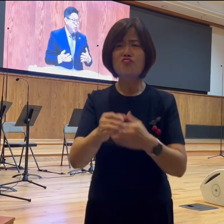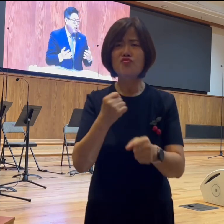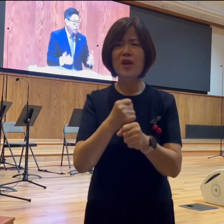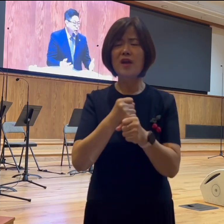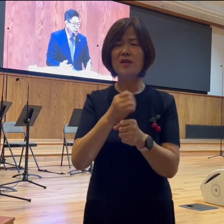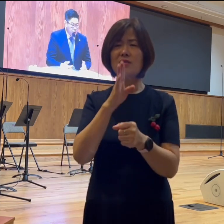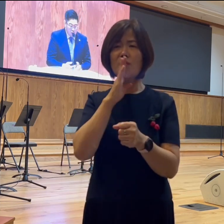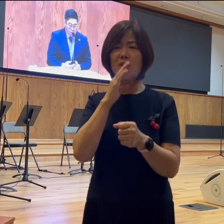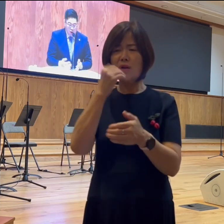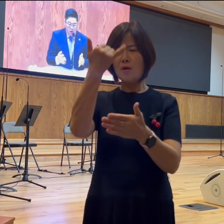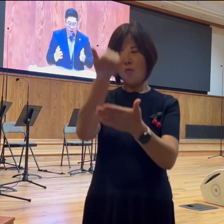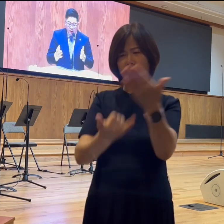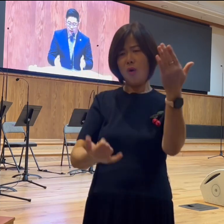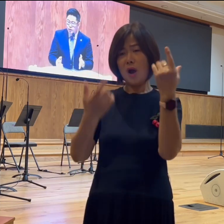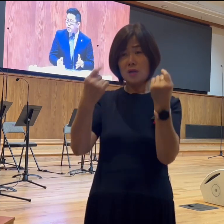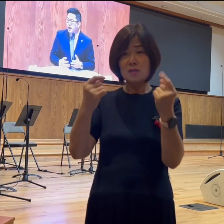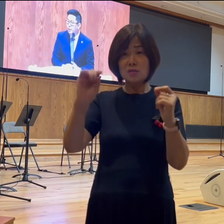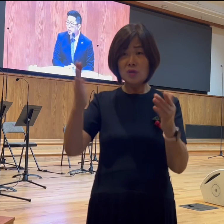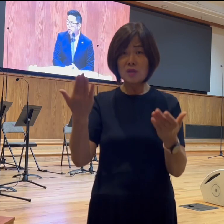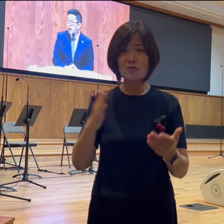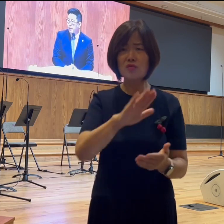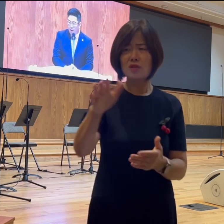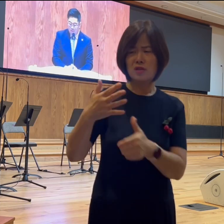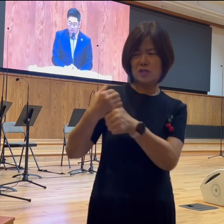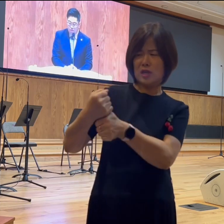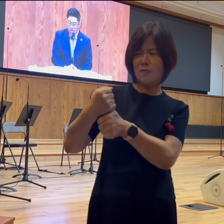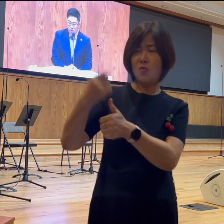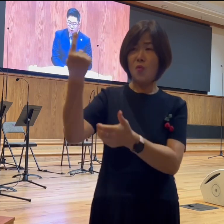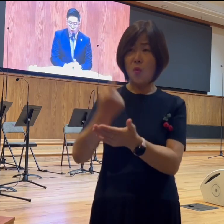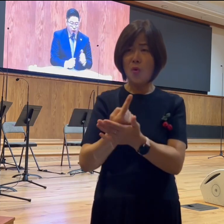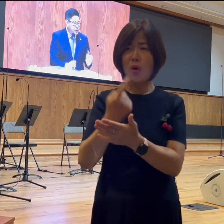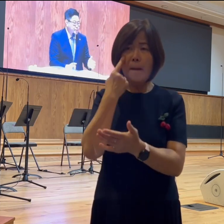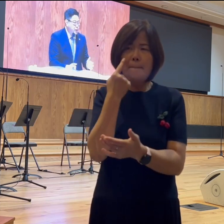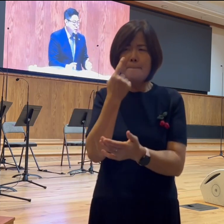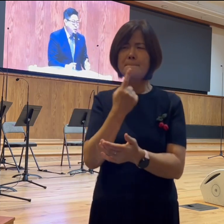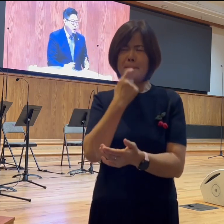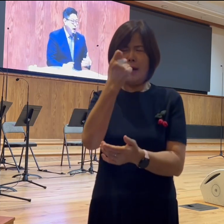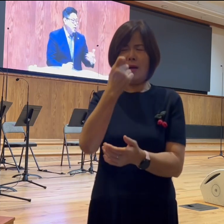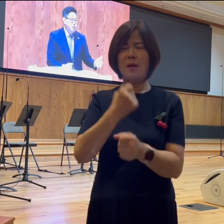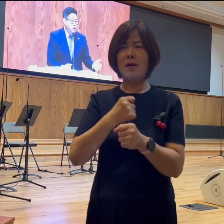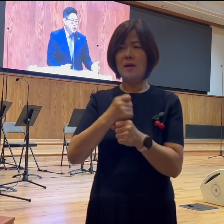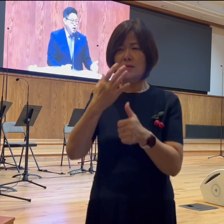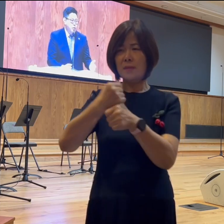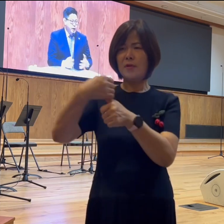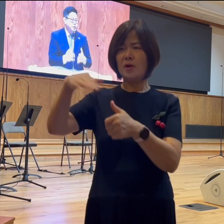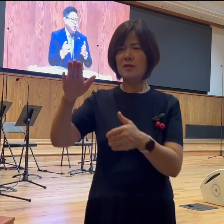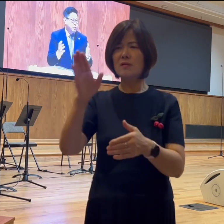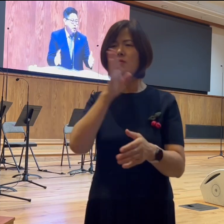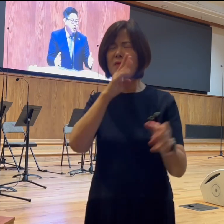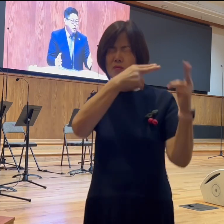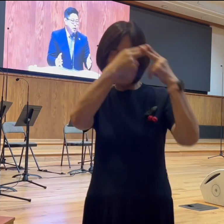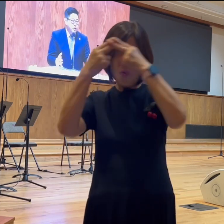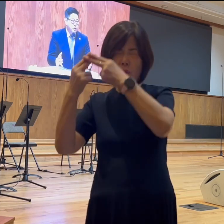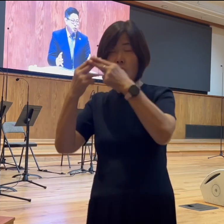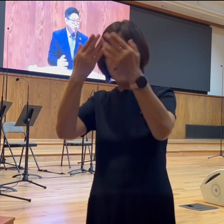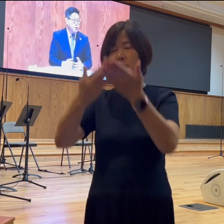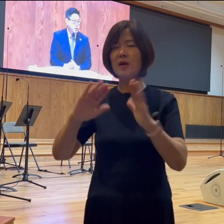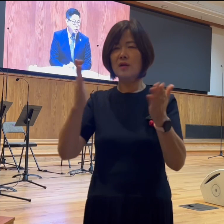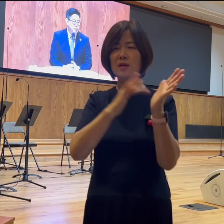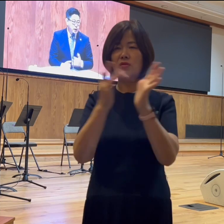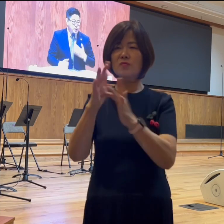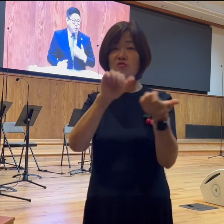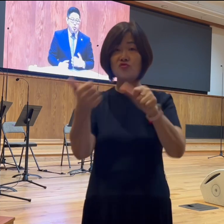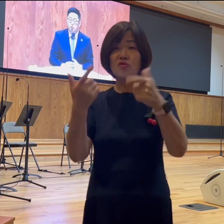낙동강 오리알처럼 된 자신들을 잡으러 올까봐, 그들에게 잡혀가서 해코지를 당하고 예수님이 죽으신